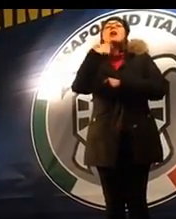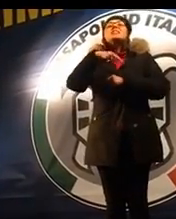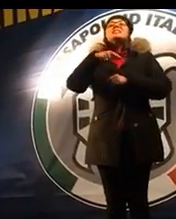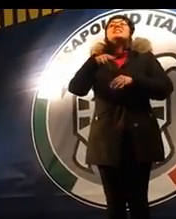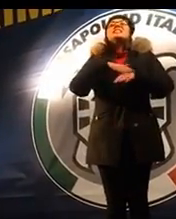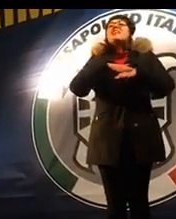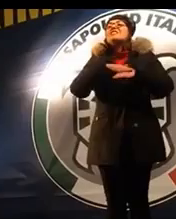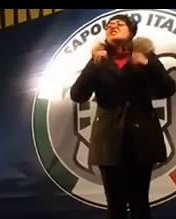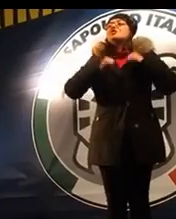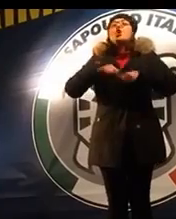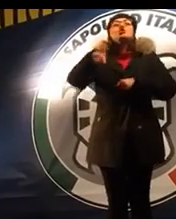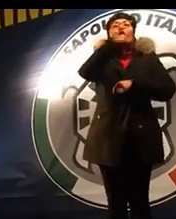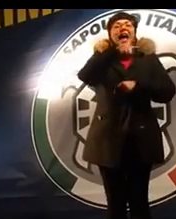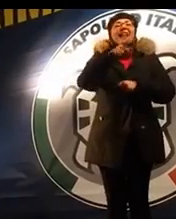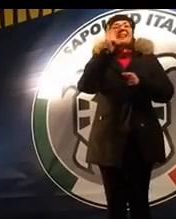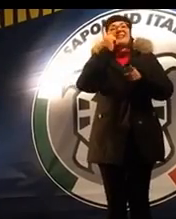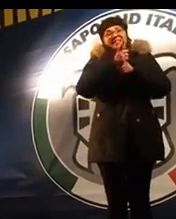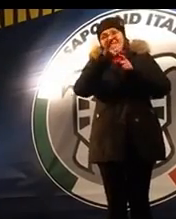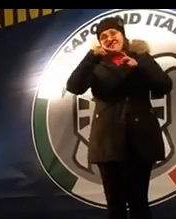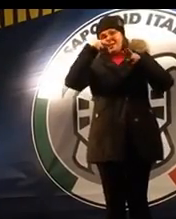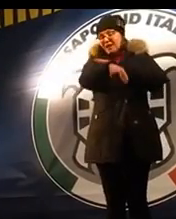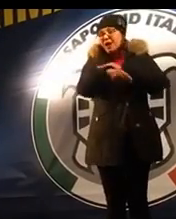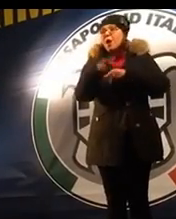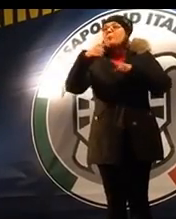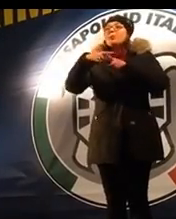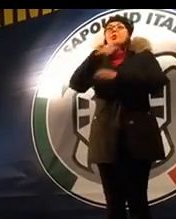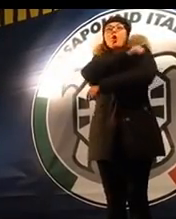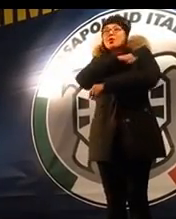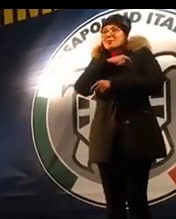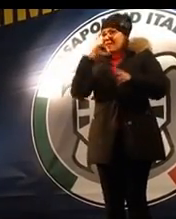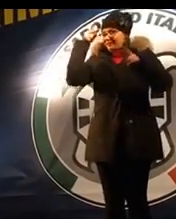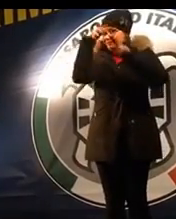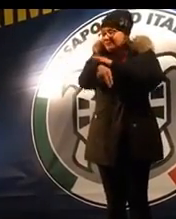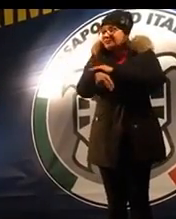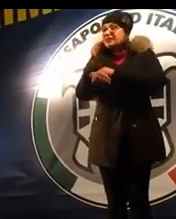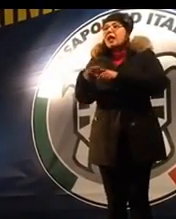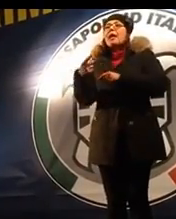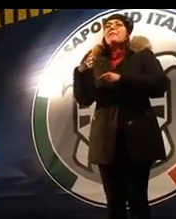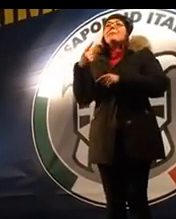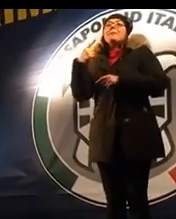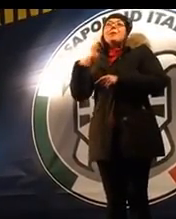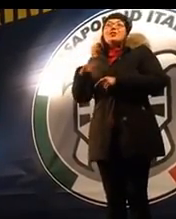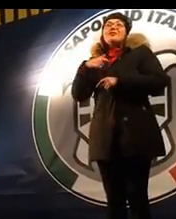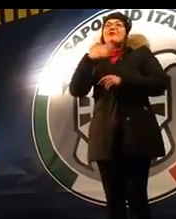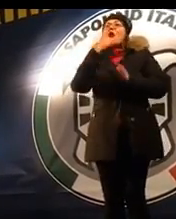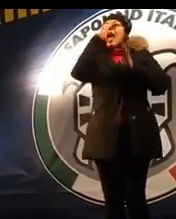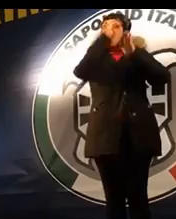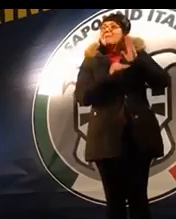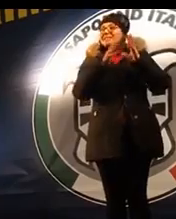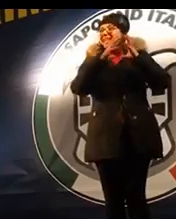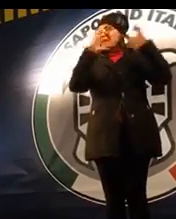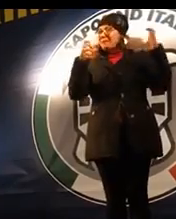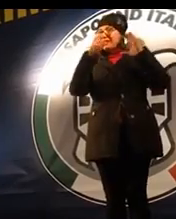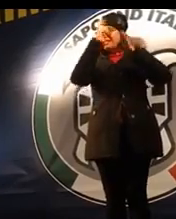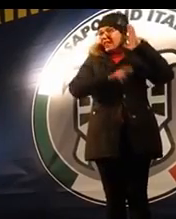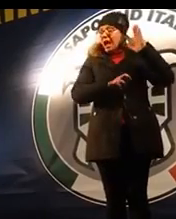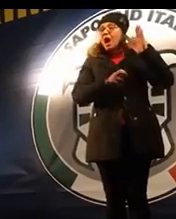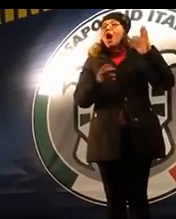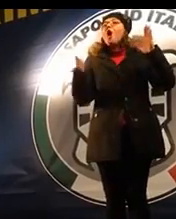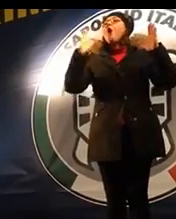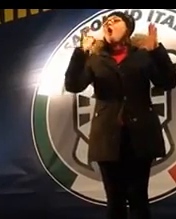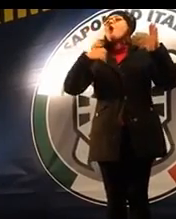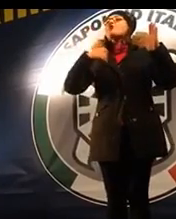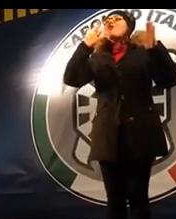privatizzare completamente il sistema sanitario se voglio abbassare le tasse agli imprenditori, e così se voglio alzare le pensioni minime a